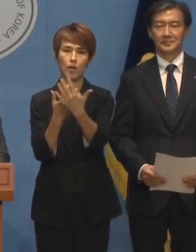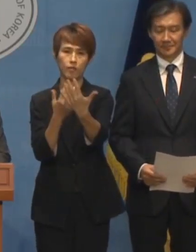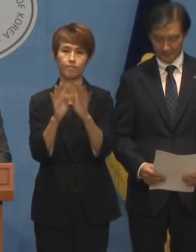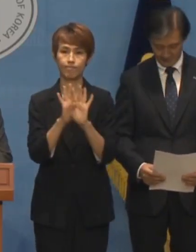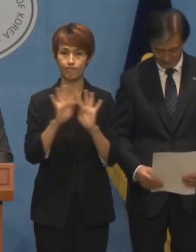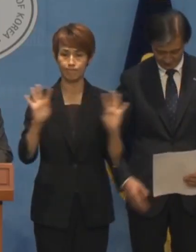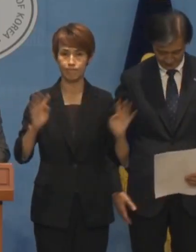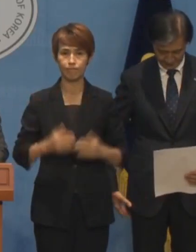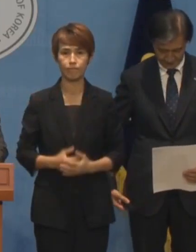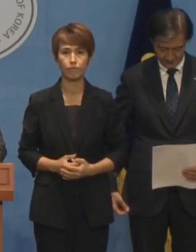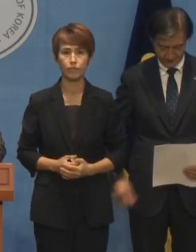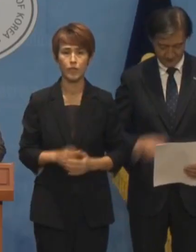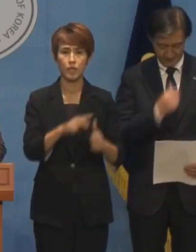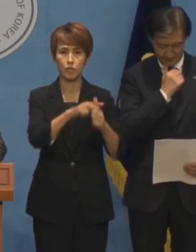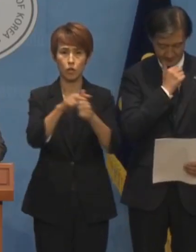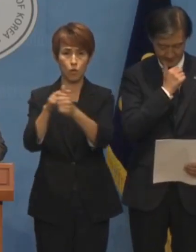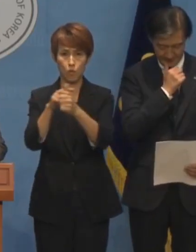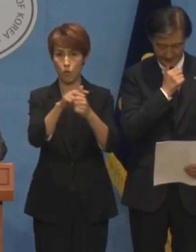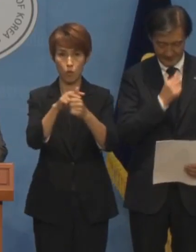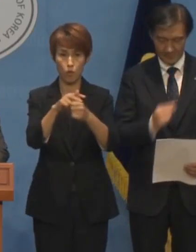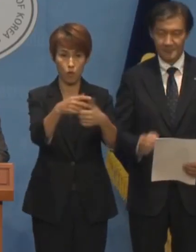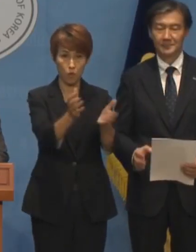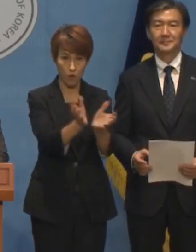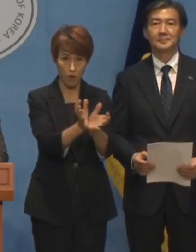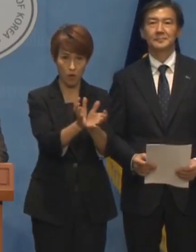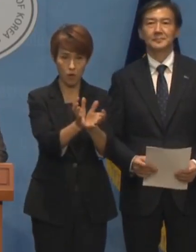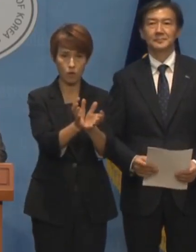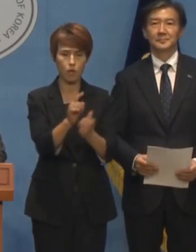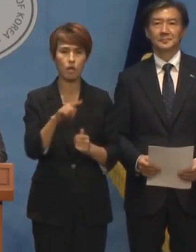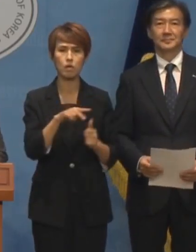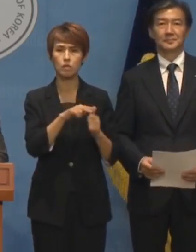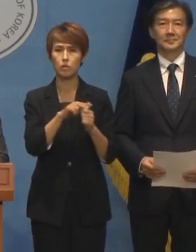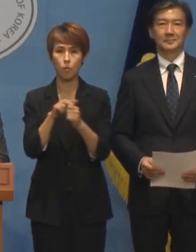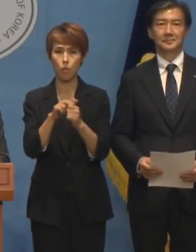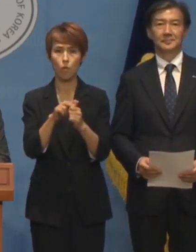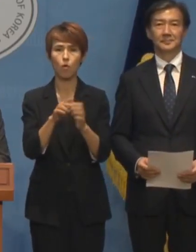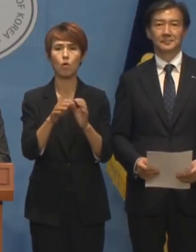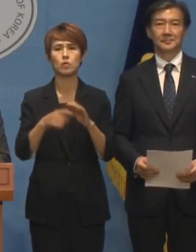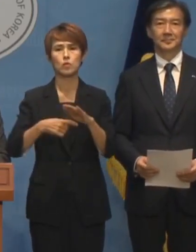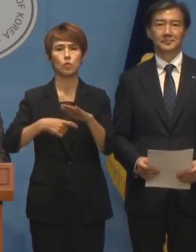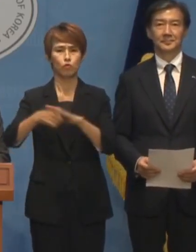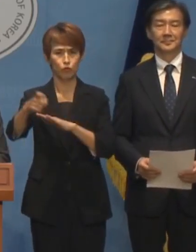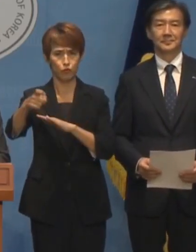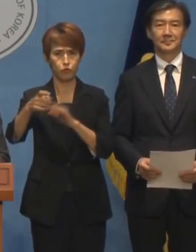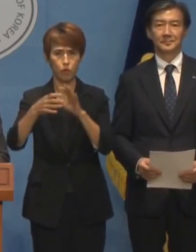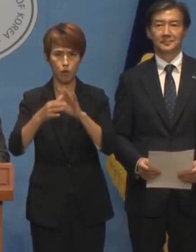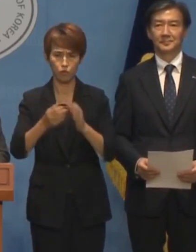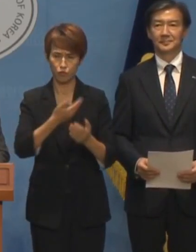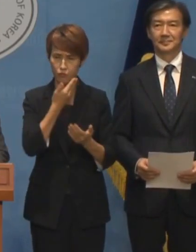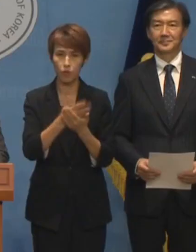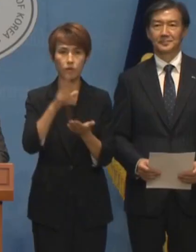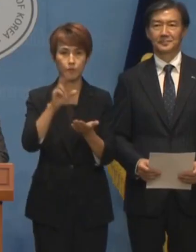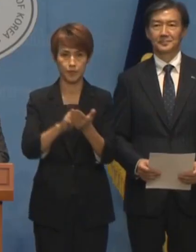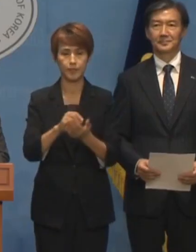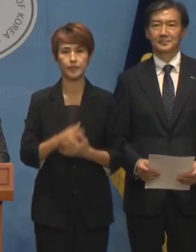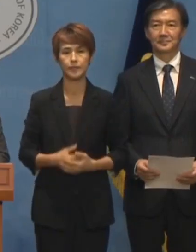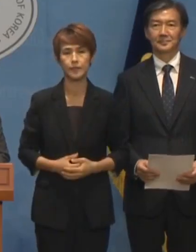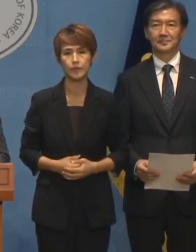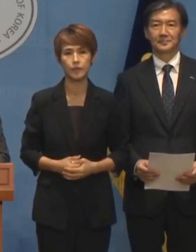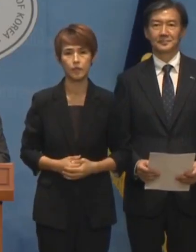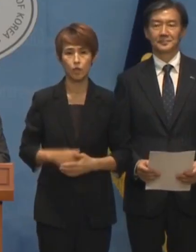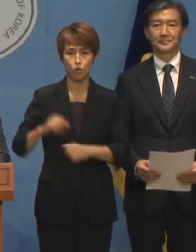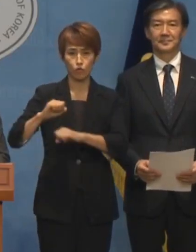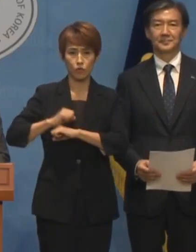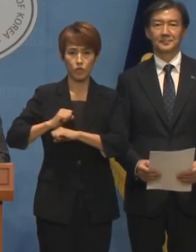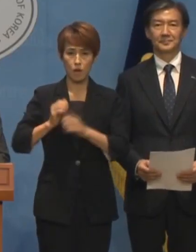하겠습니다. 정보사의 불액 요원 유출 대형 안보 참사에 관련된 기자회견입니다.